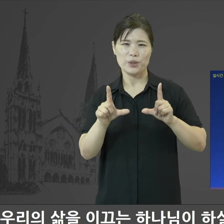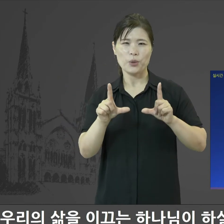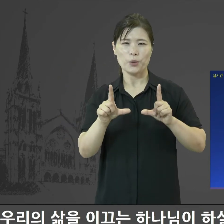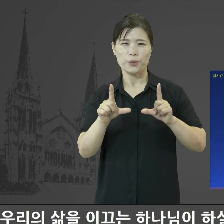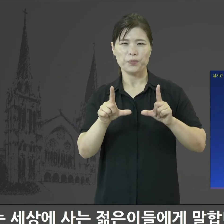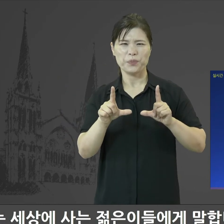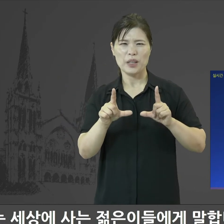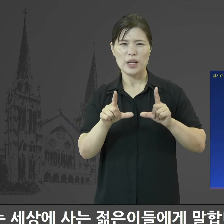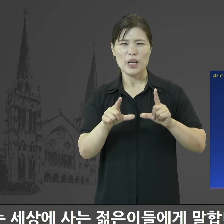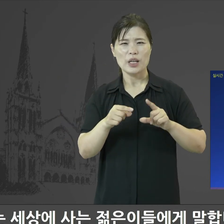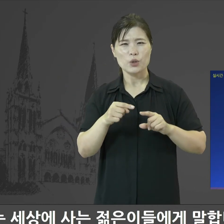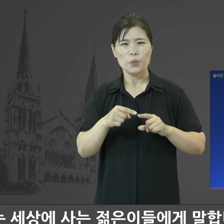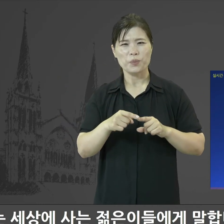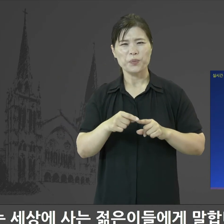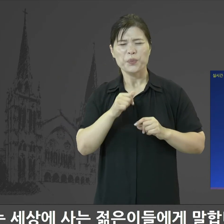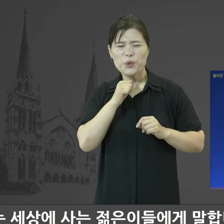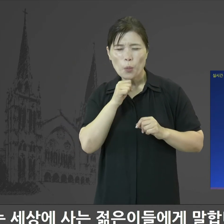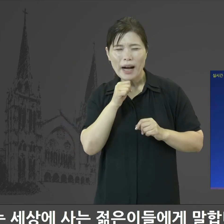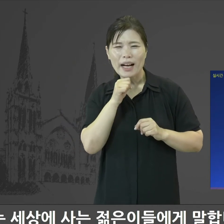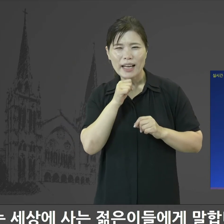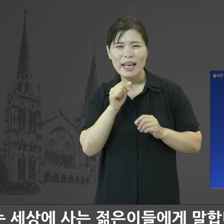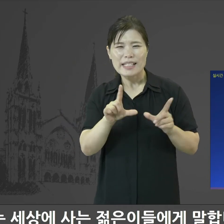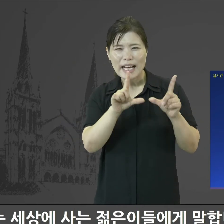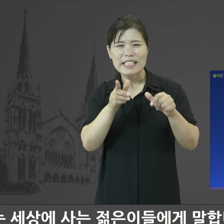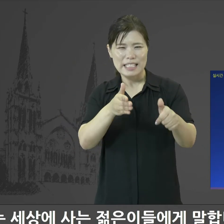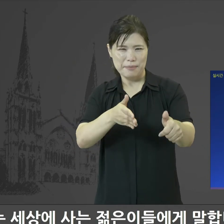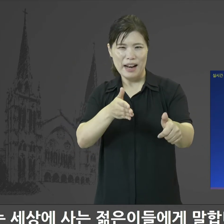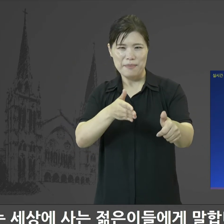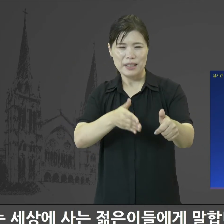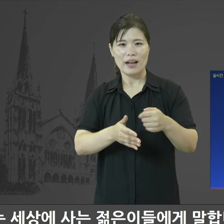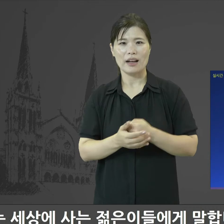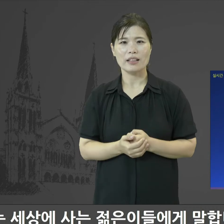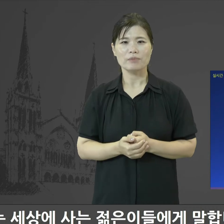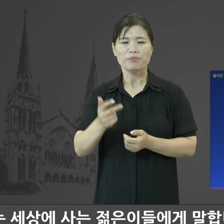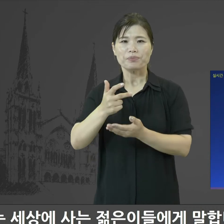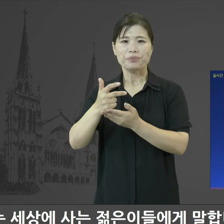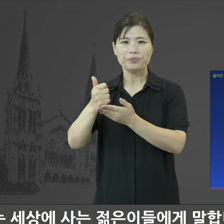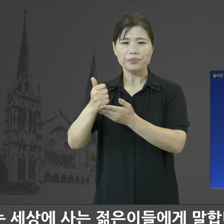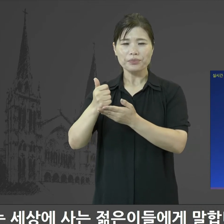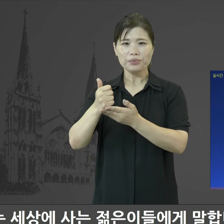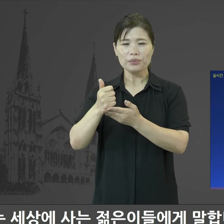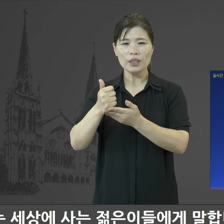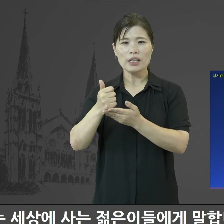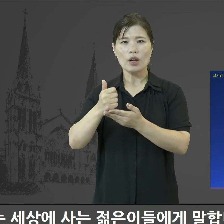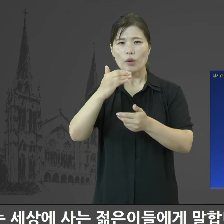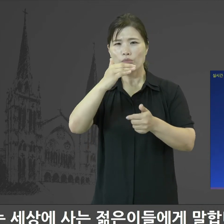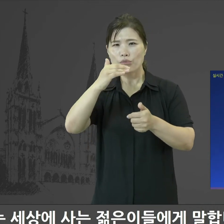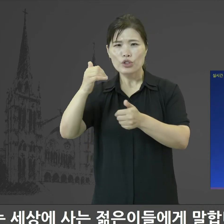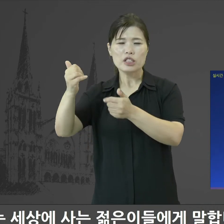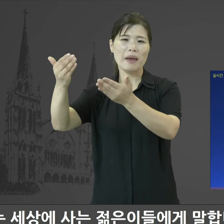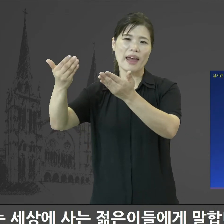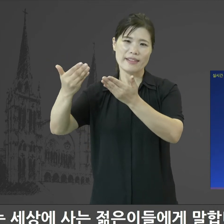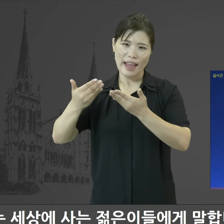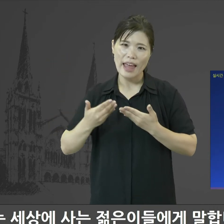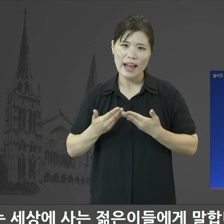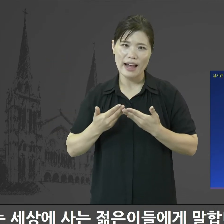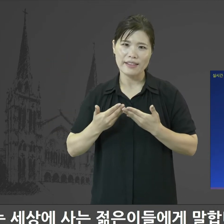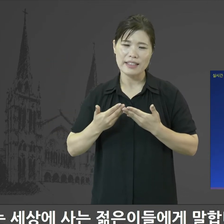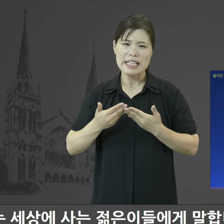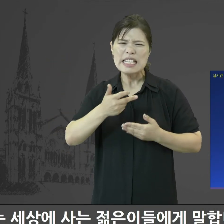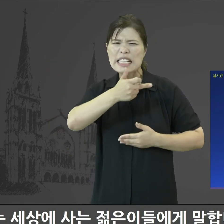살아가는 삶이 내가 바라는 대로 사라지지 않더라도 주께서 우리를 불러주신 원대한 이상의 그 부르심을 저버리지